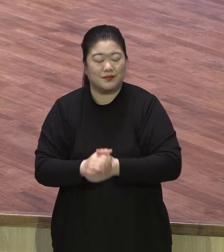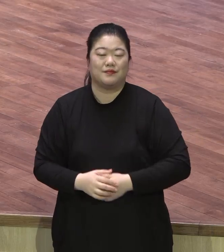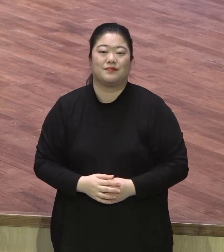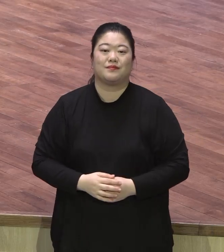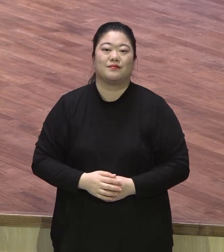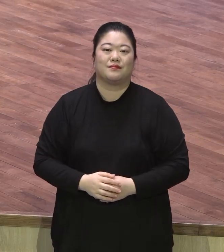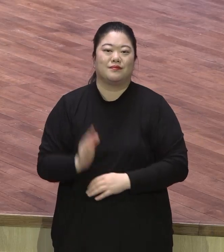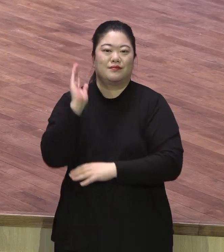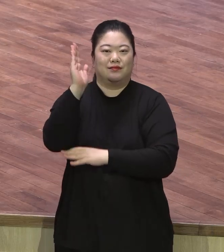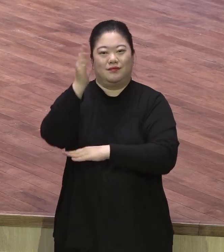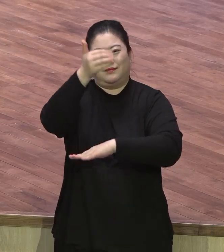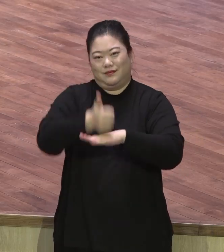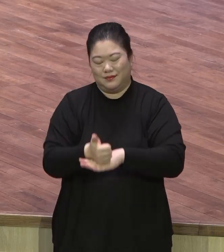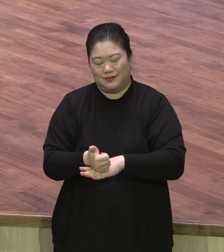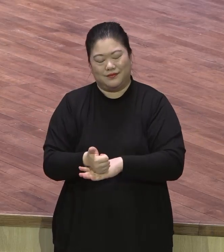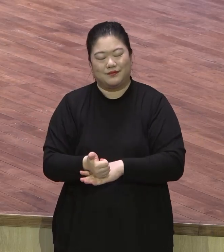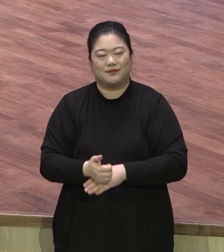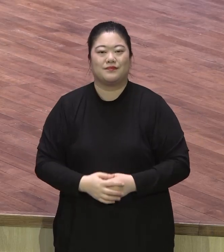결론입니다